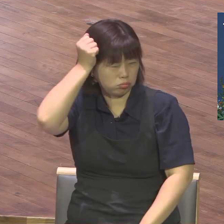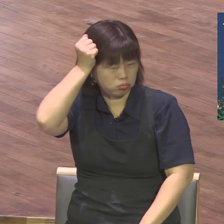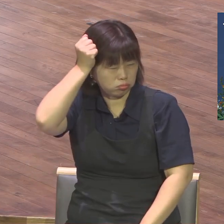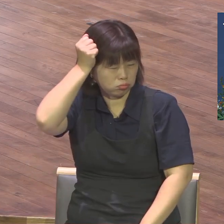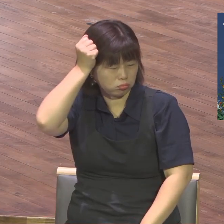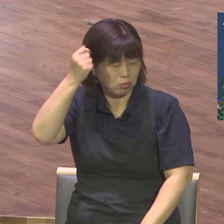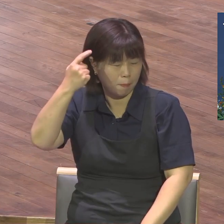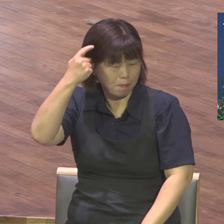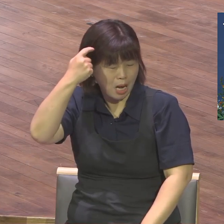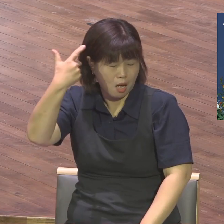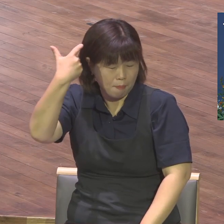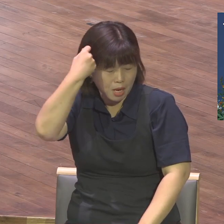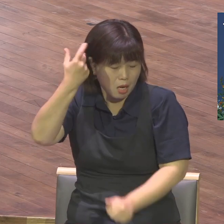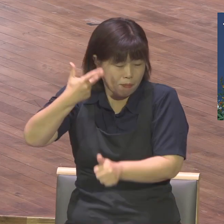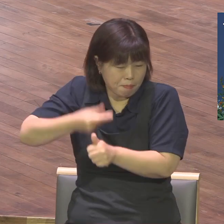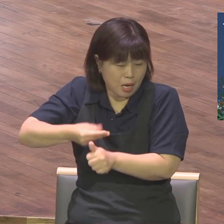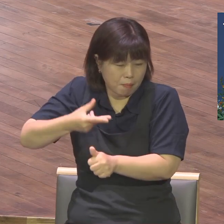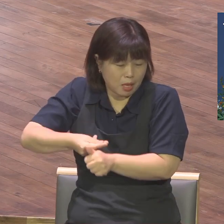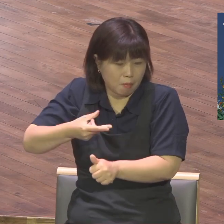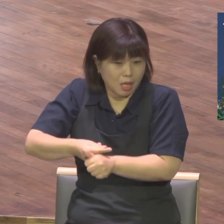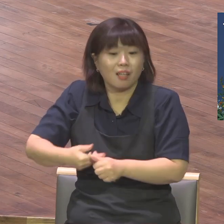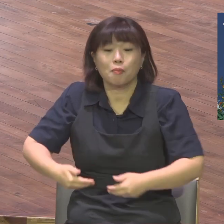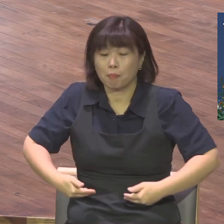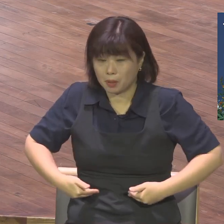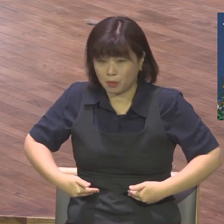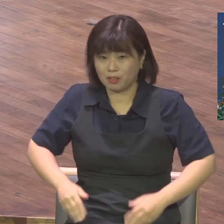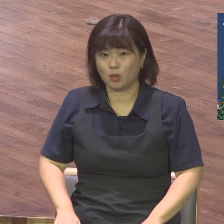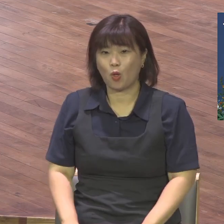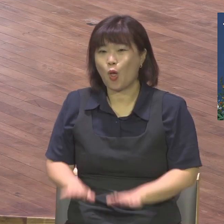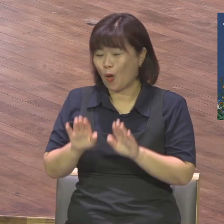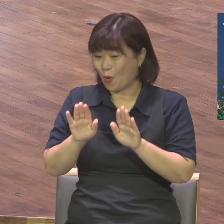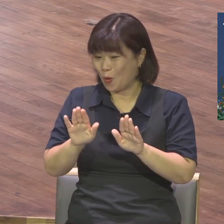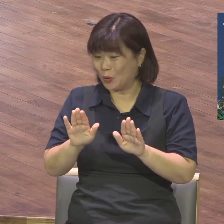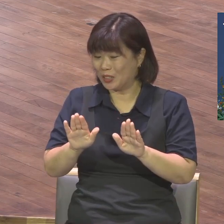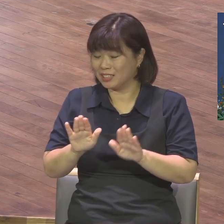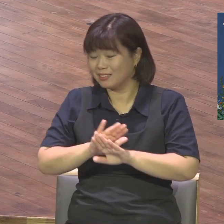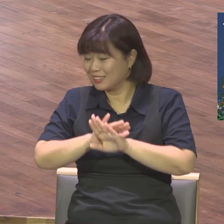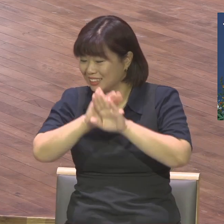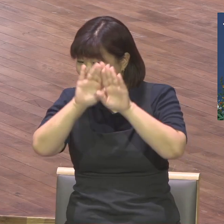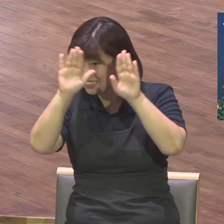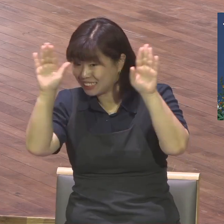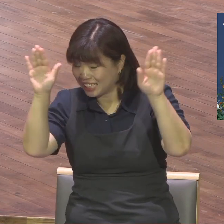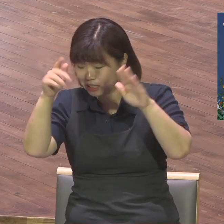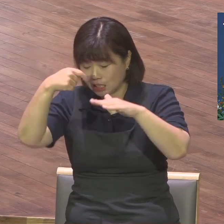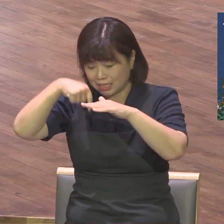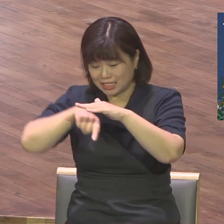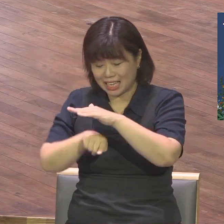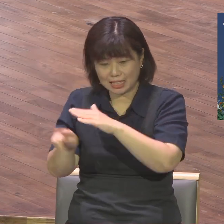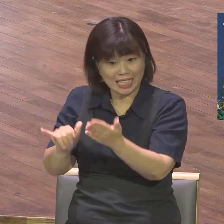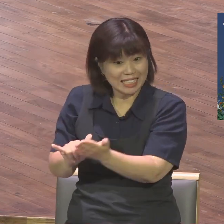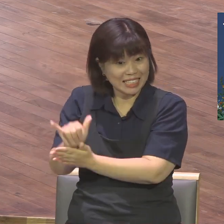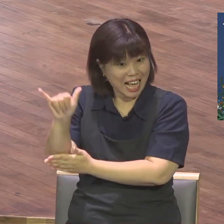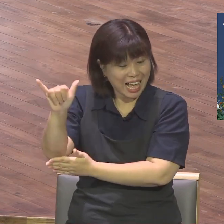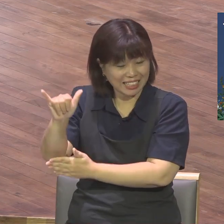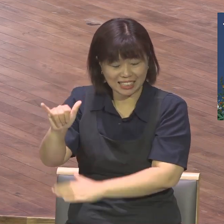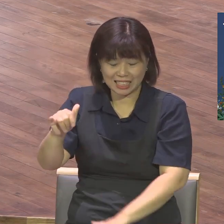돼요. 오늘 우리 스카이 아트홀에 수고하는 우리 노장님 외 여섯